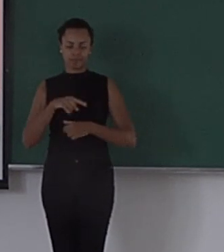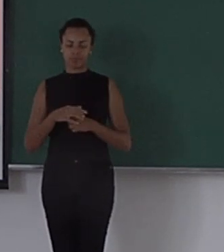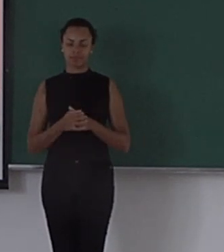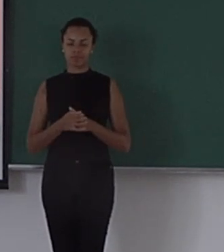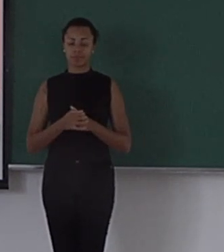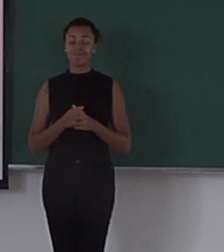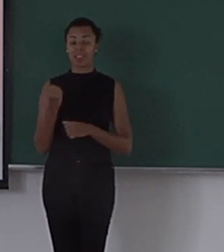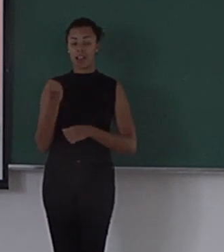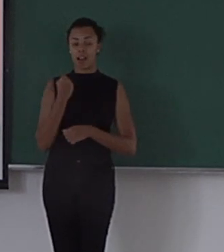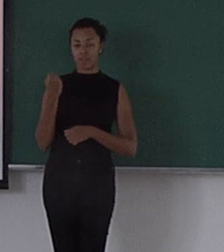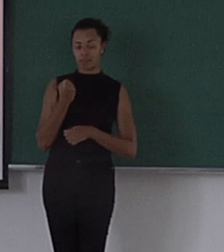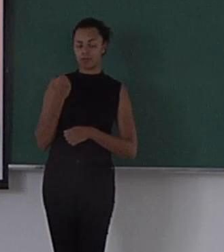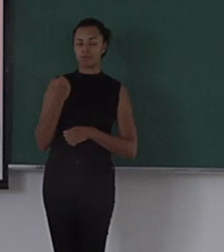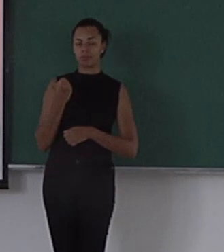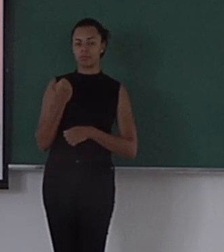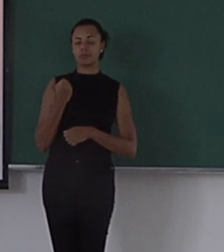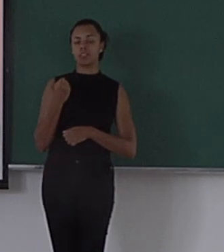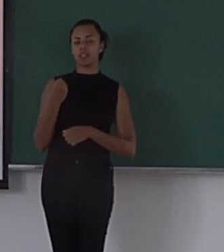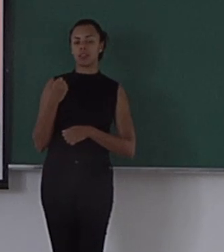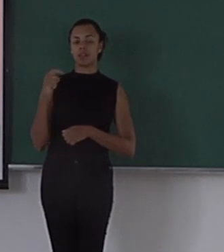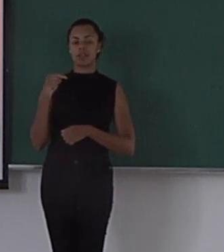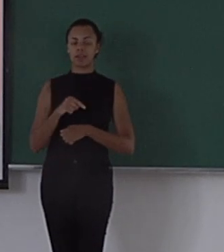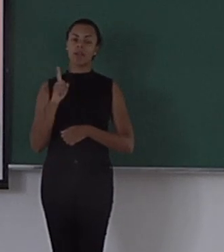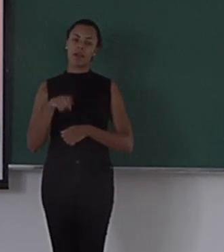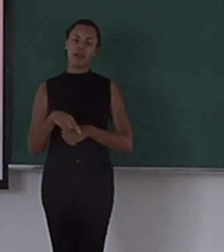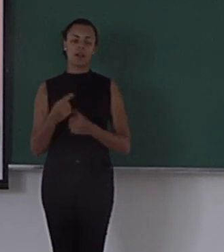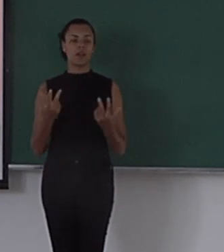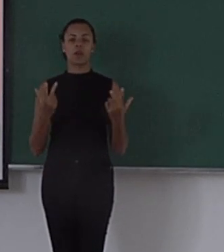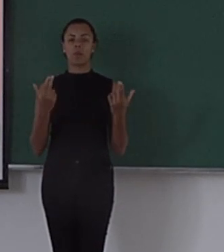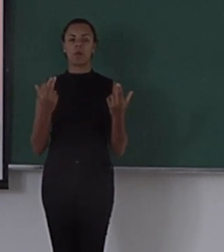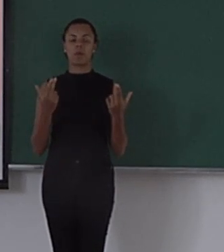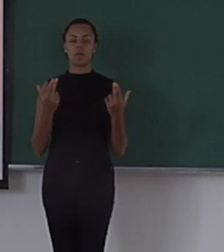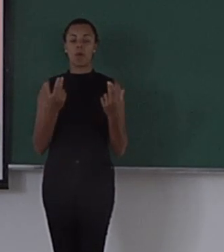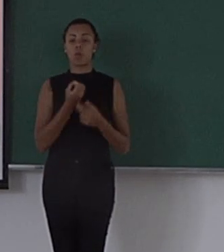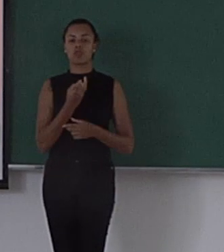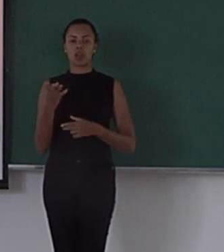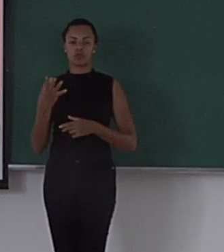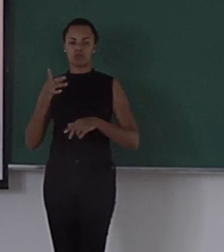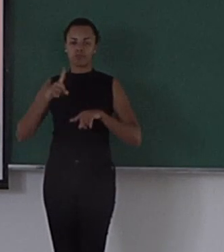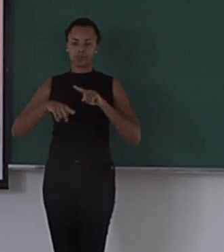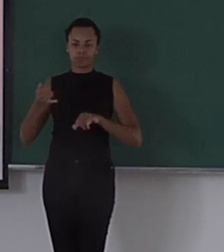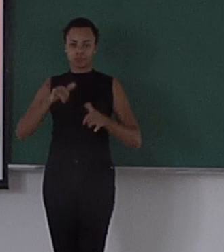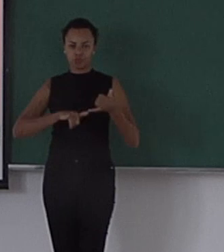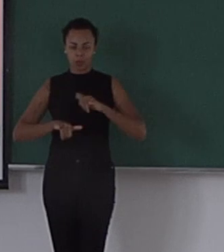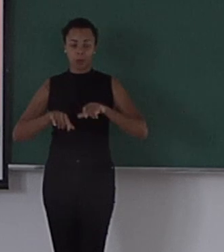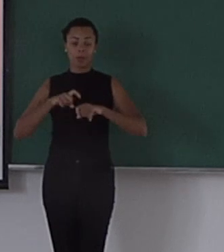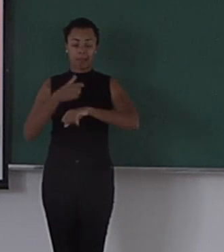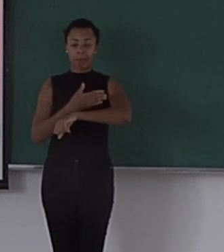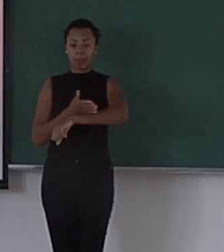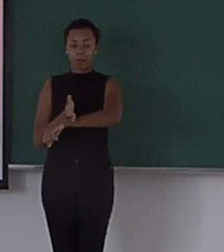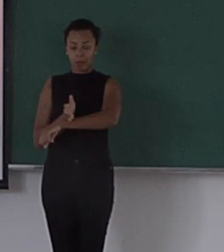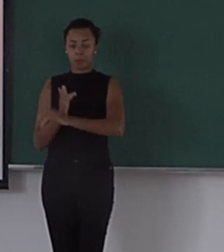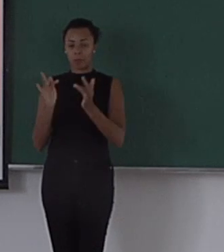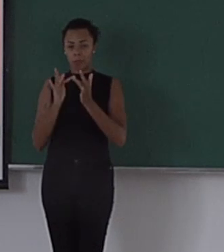A gravidade da lesão celular é proporcional à concentração da substância, à duração da exposição, a área do